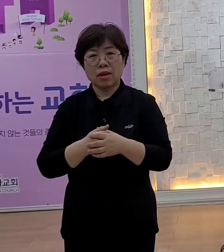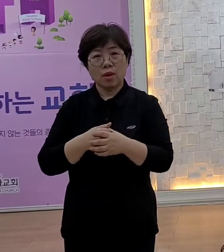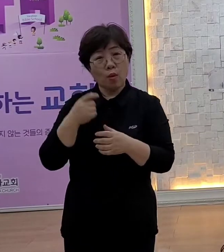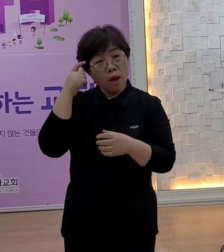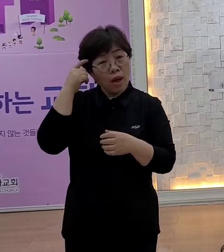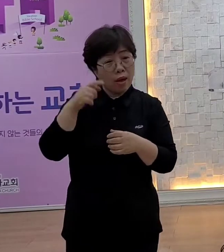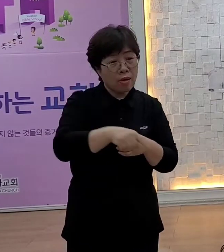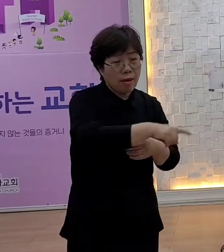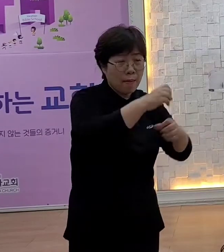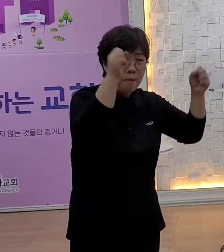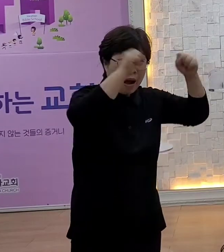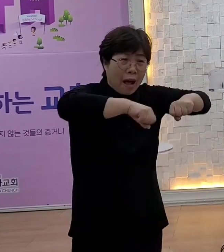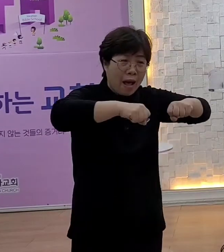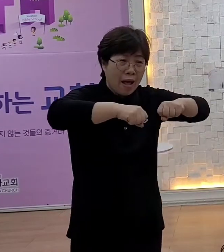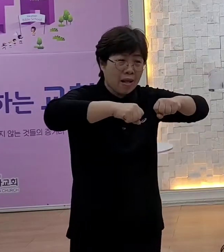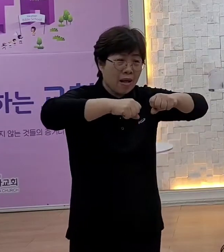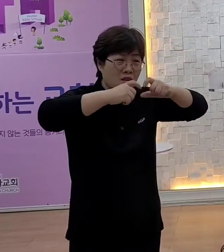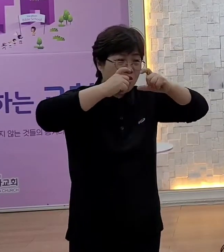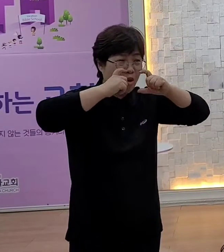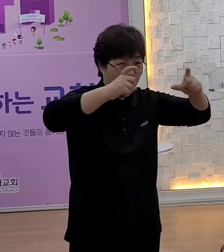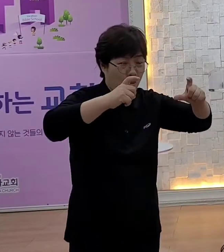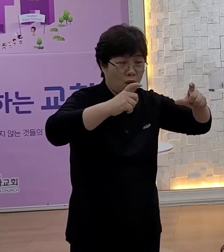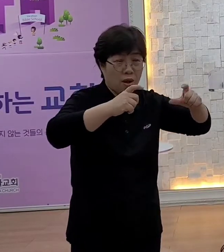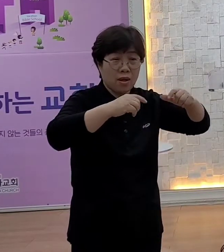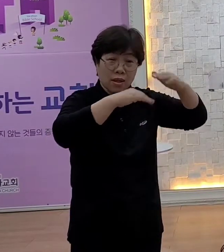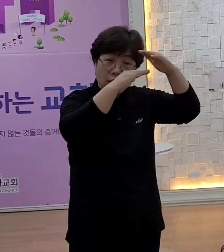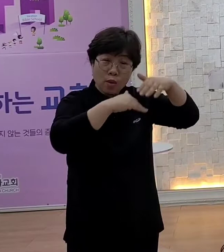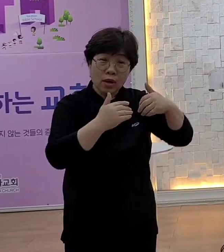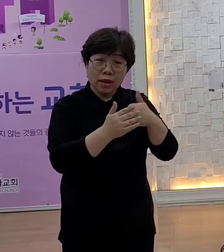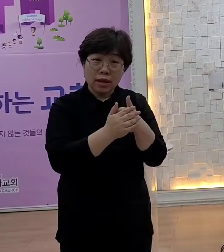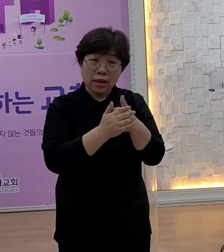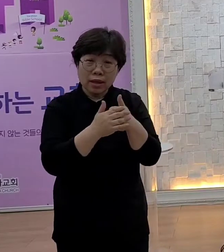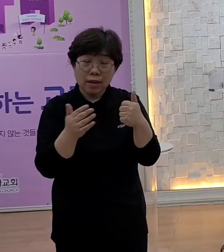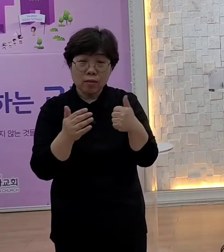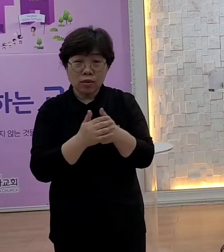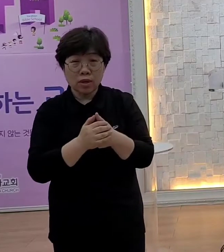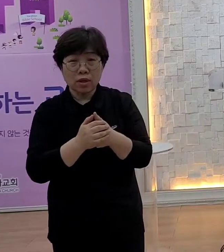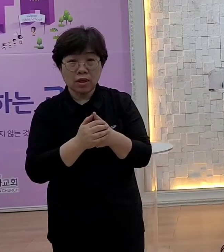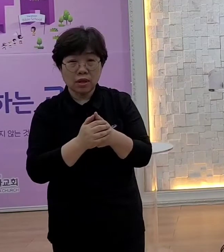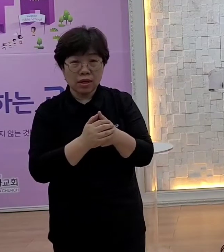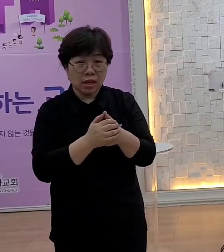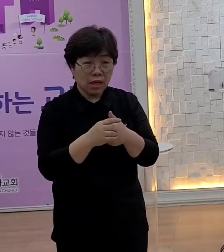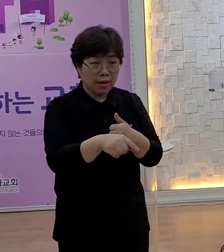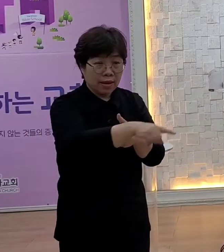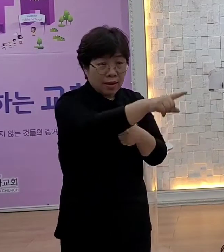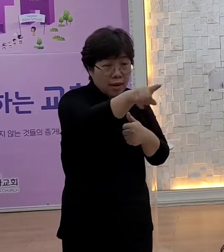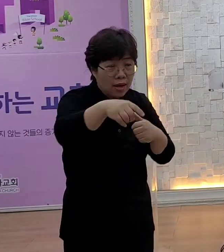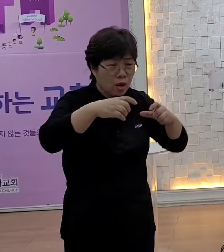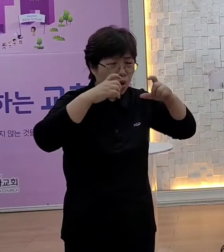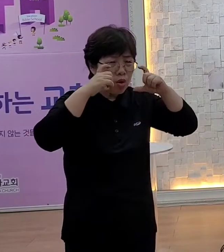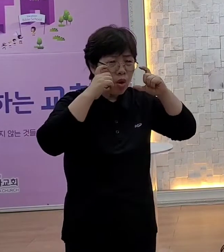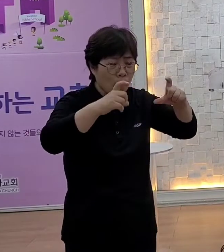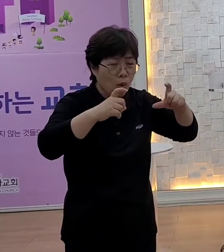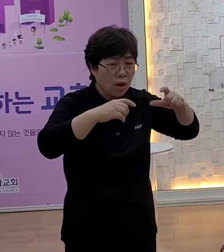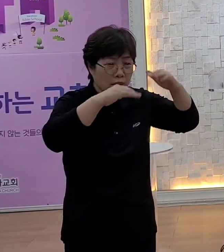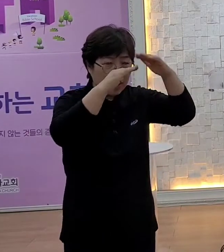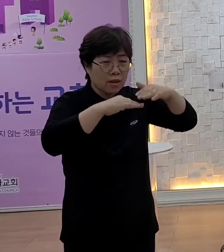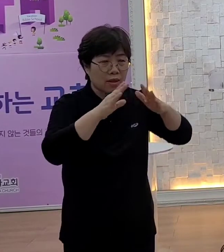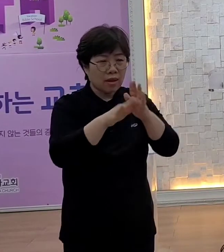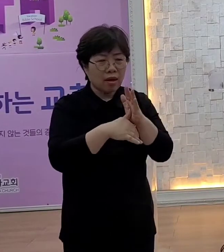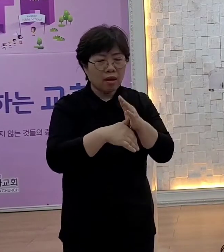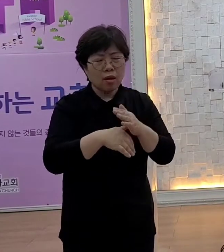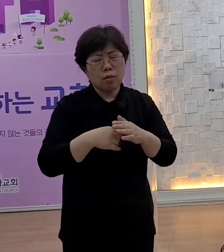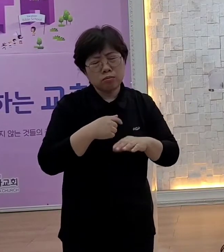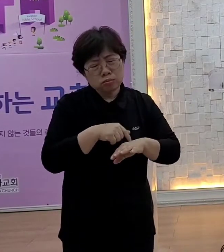설교하면서 이렇게 눈물을 흘리면서 가슴 아파 고통하면서 설교한 것이 아니라 신이 나서